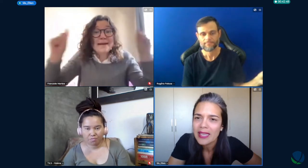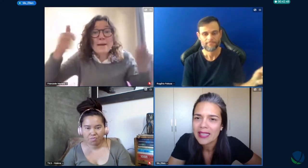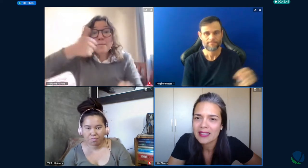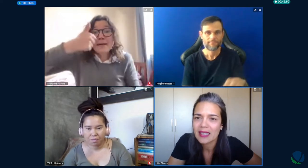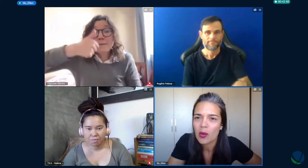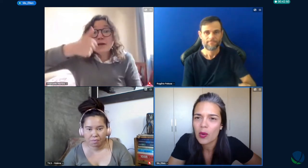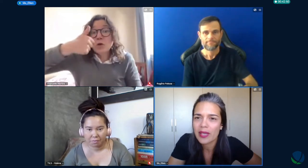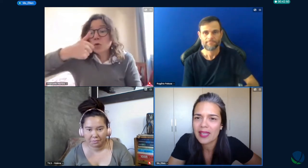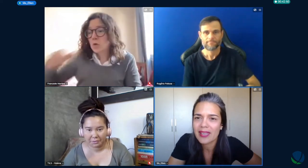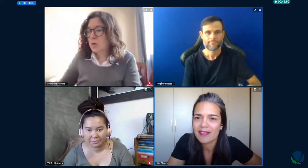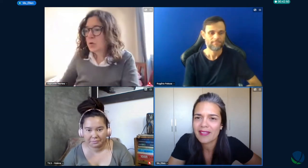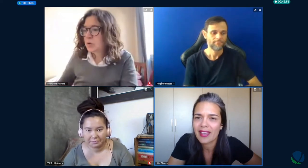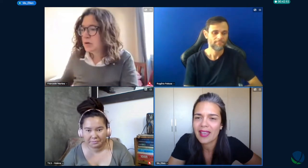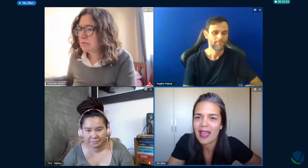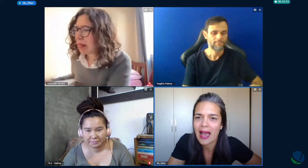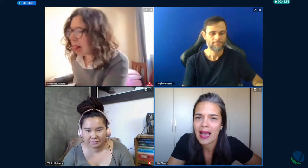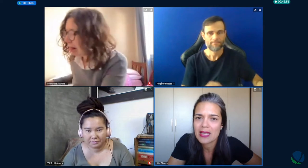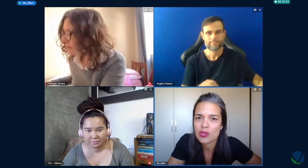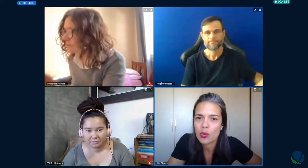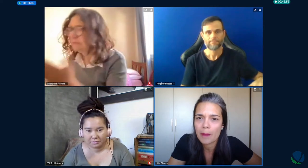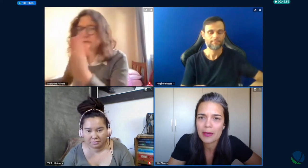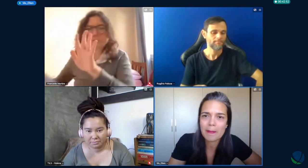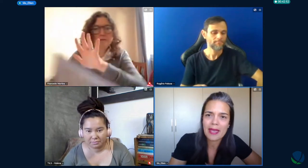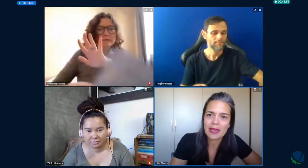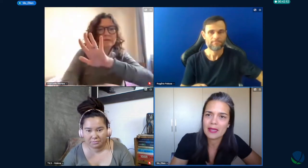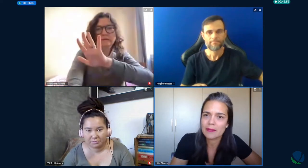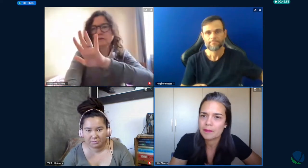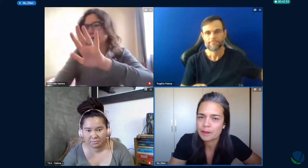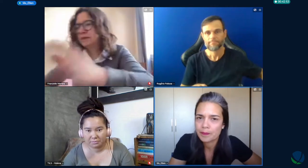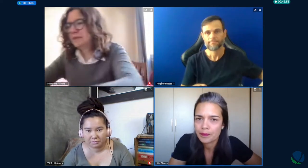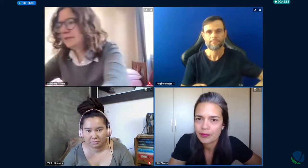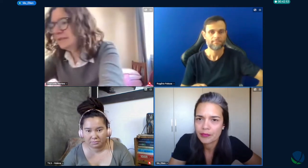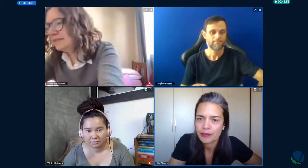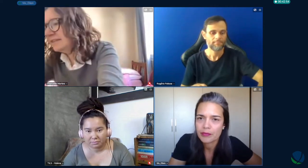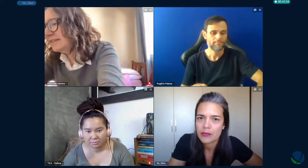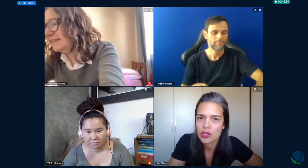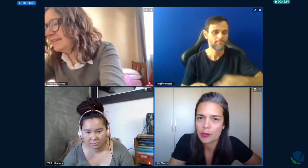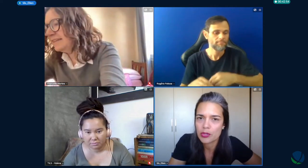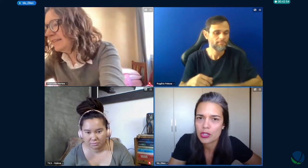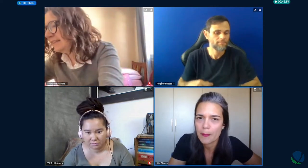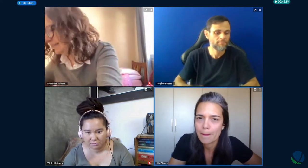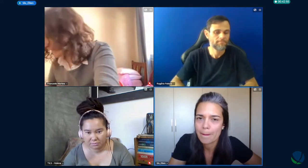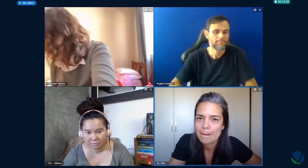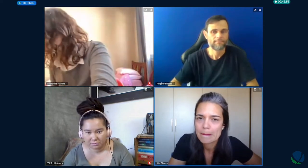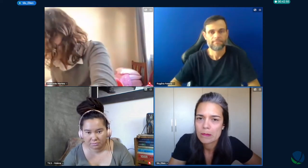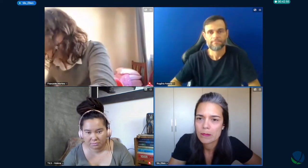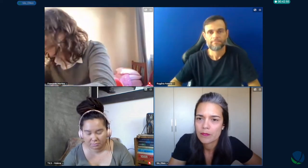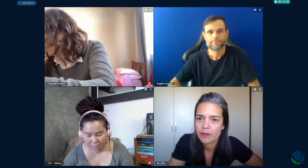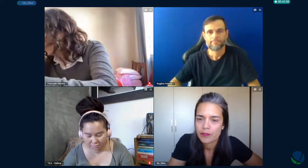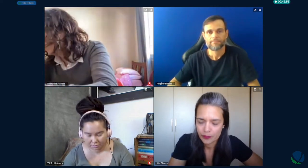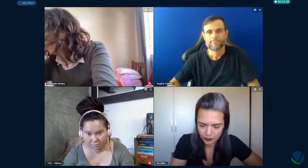língua. Então, eu queria ver a sua primeira... Só um minutinho.